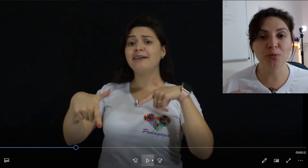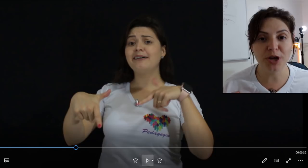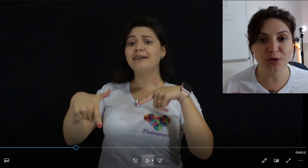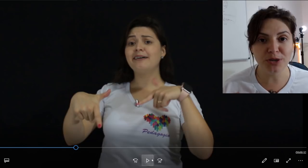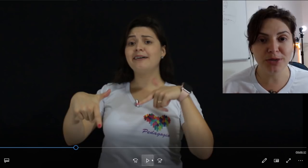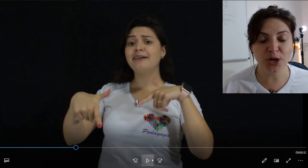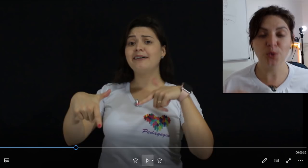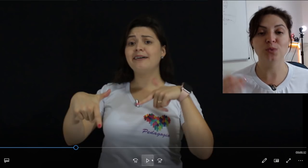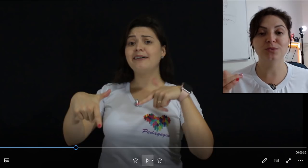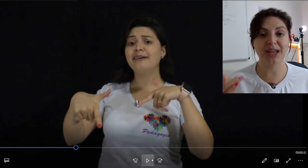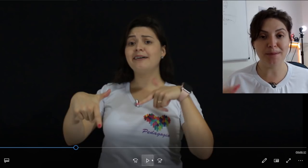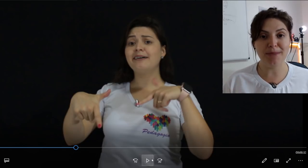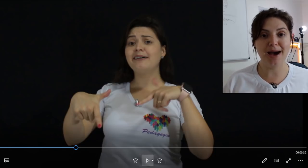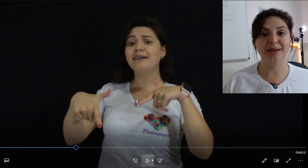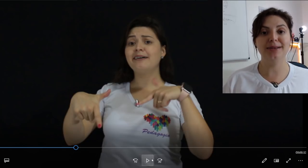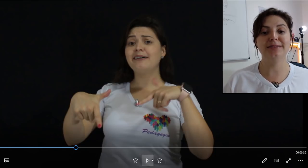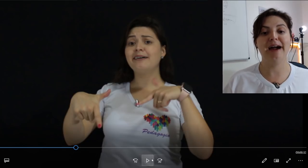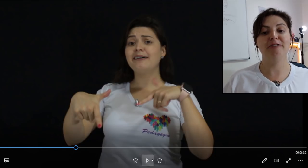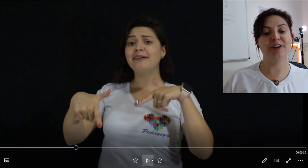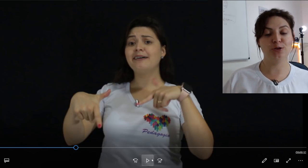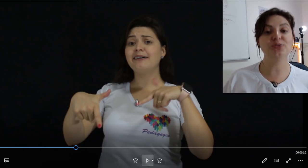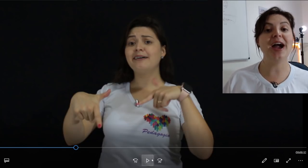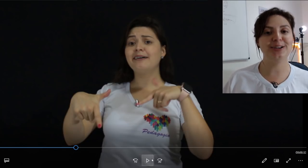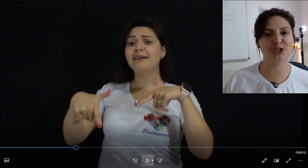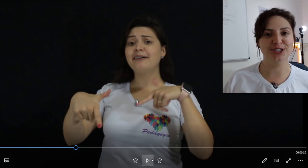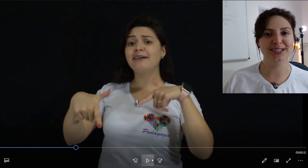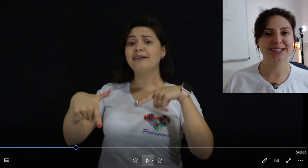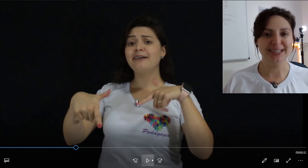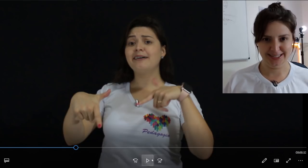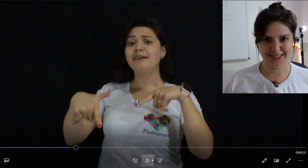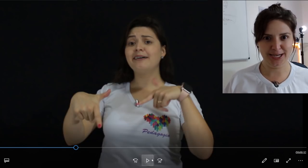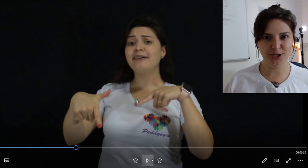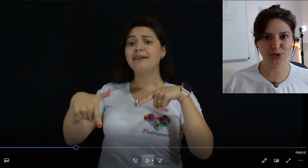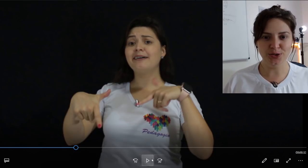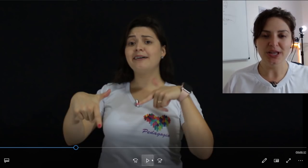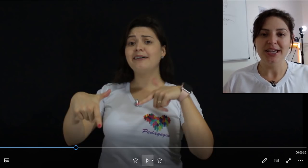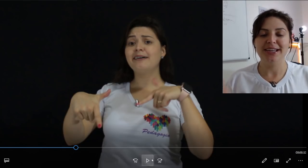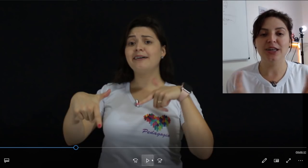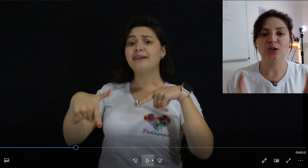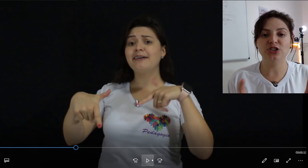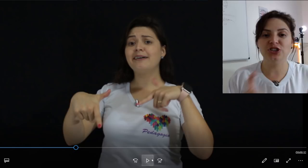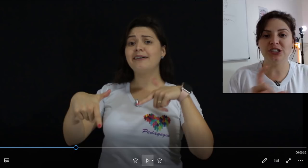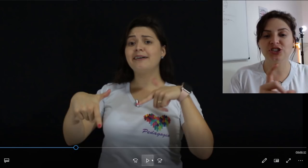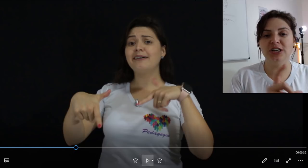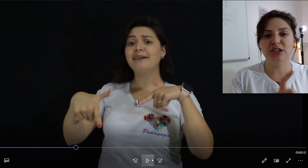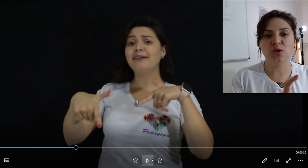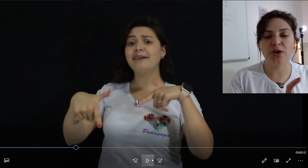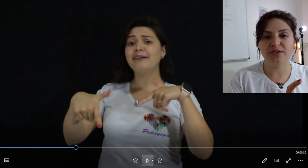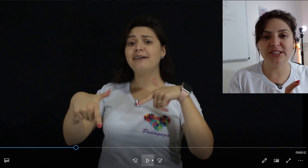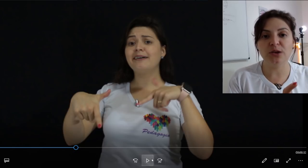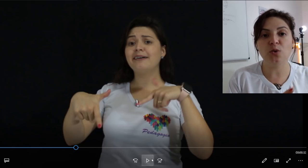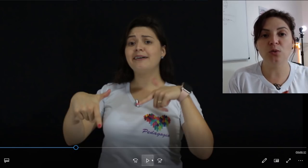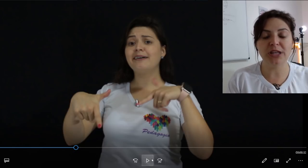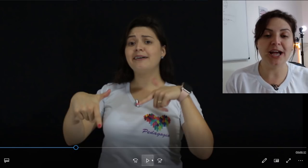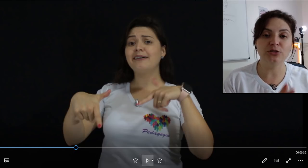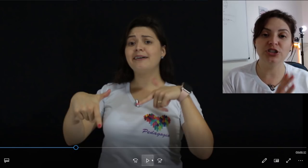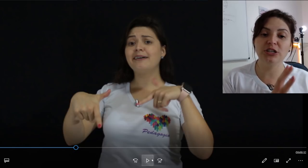meu irmão trabalha na faculdade. Certo? Então, a gente está tirando agora, fazendo ao contrário, tirando